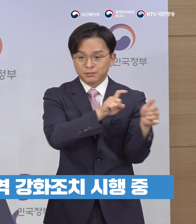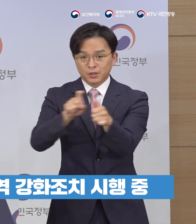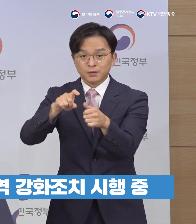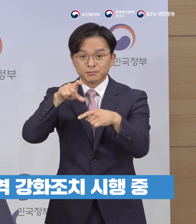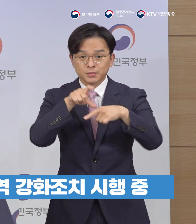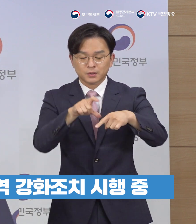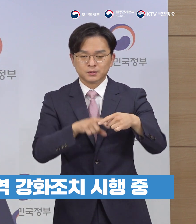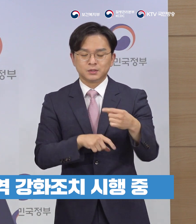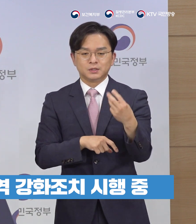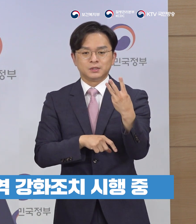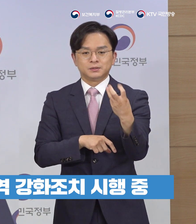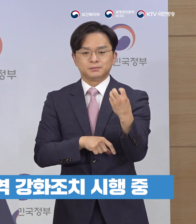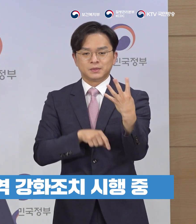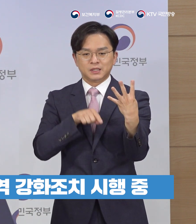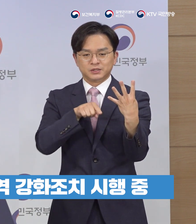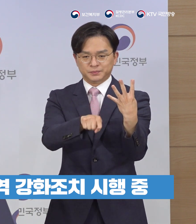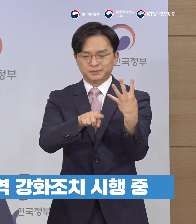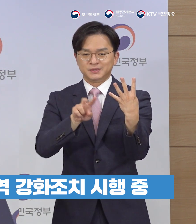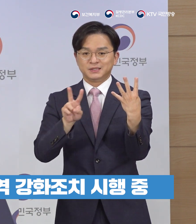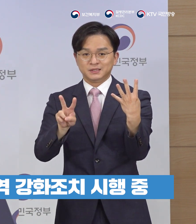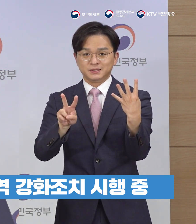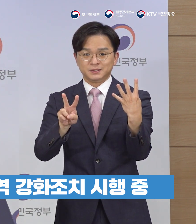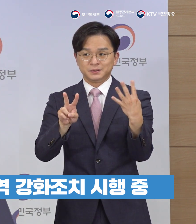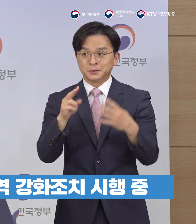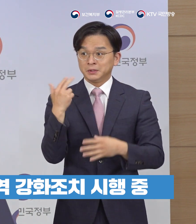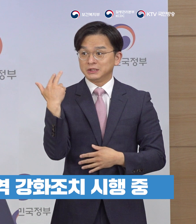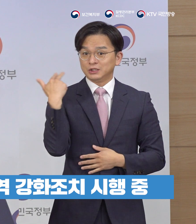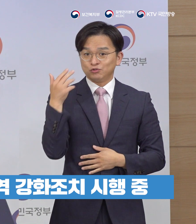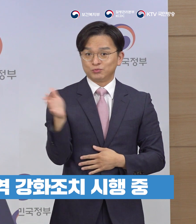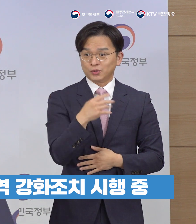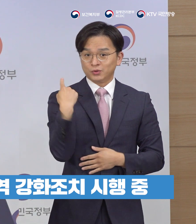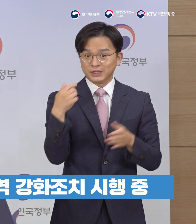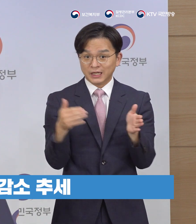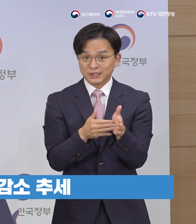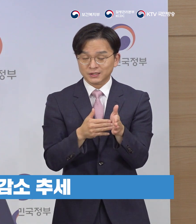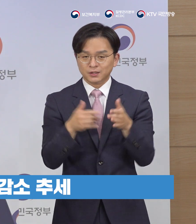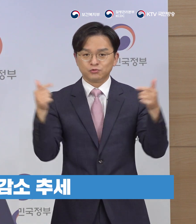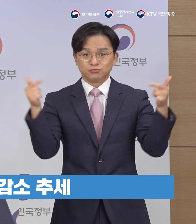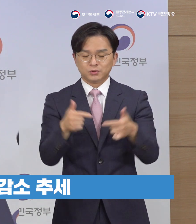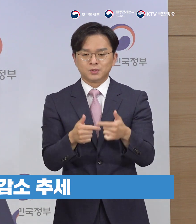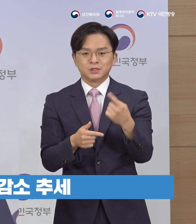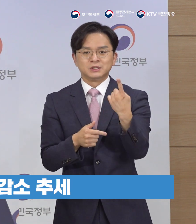5월 29일 당시 1주간의 수도권 1일 평균 확진자 수는